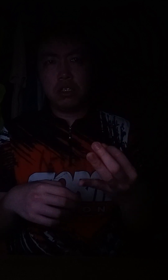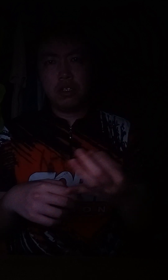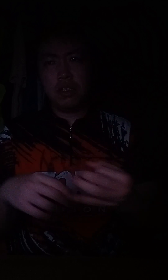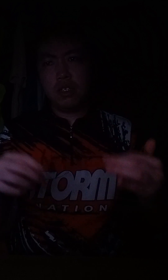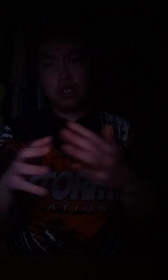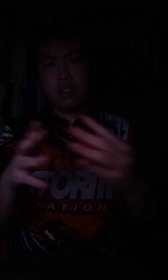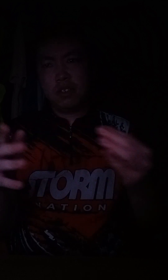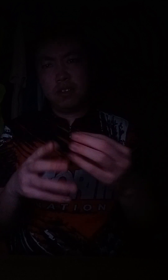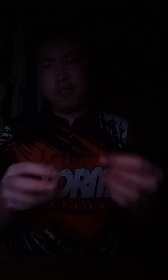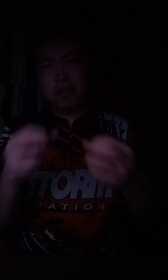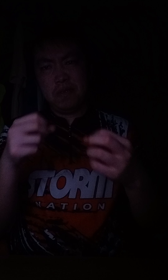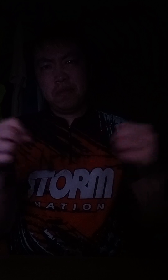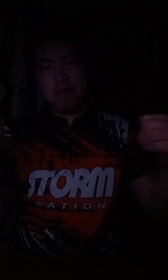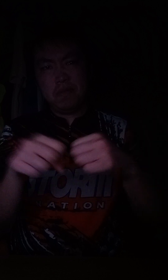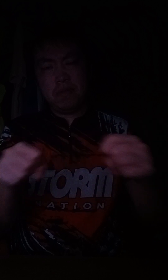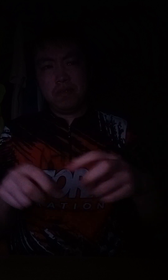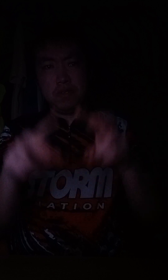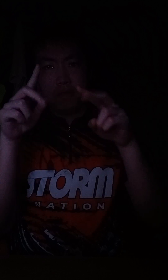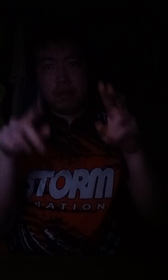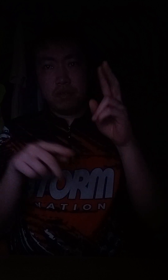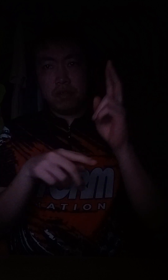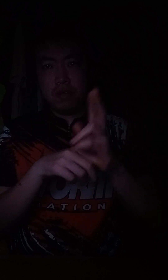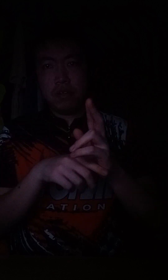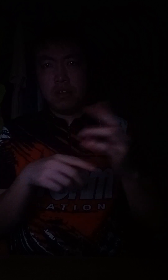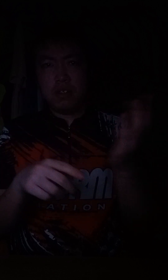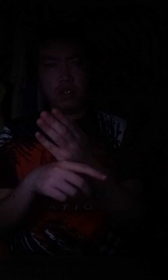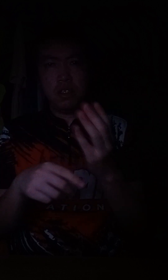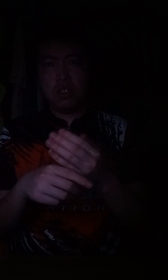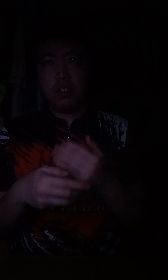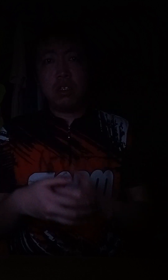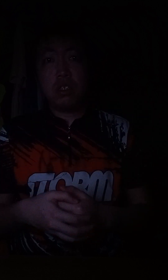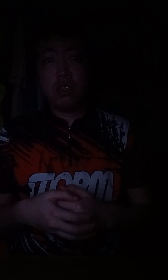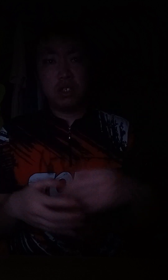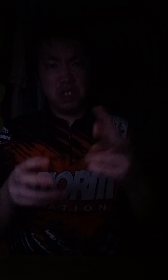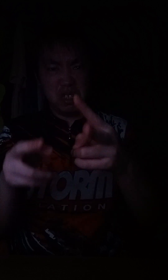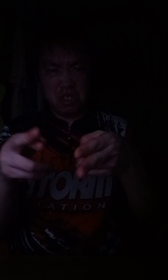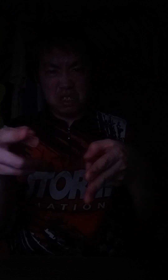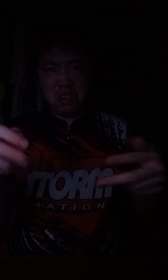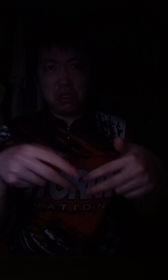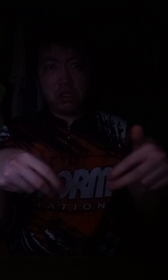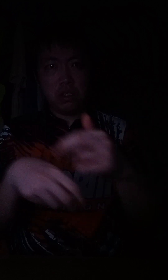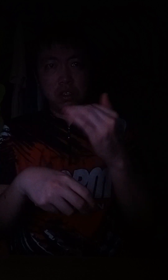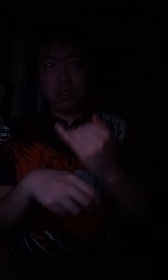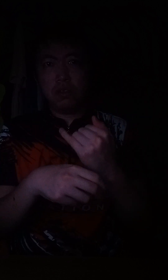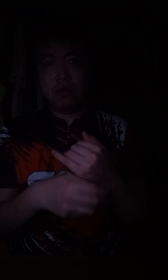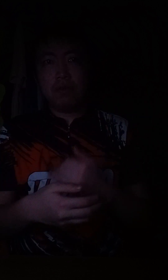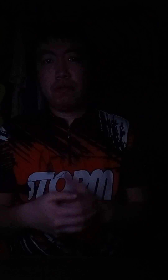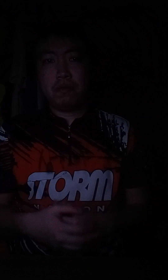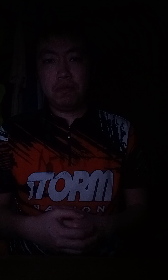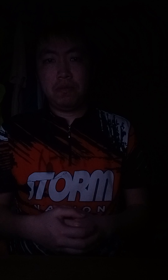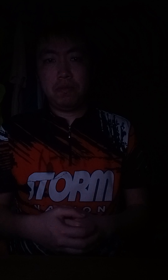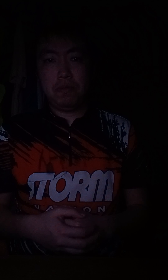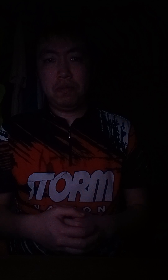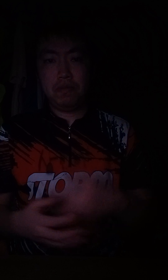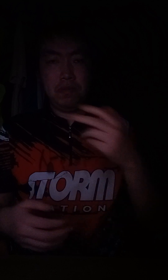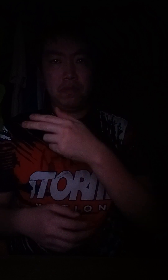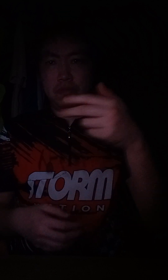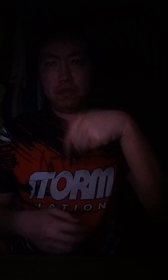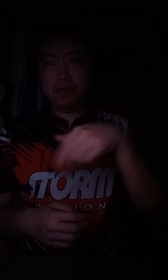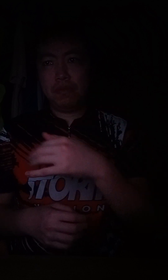이렇게 잡아당기니까 이게 되냐고. 안 되지. 절단기를 이제 자르고 3시간 만에 끊었지. 50대 승합차 운전자는